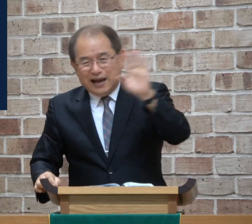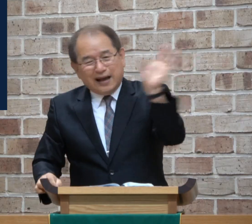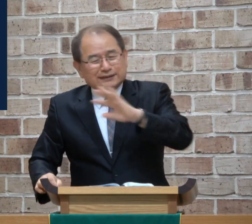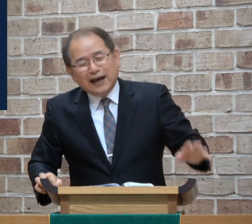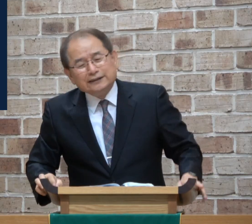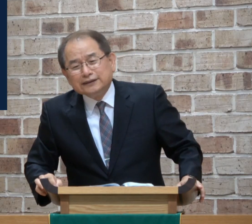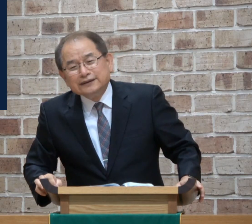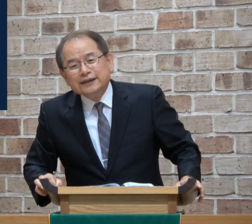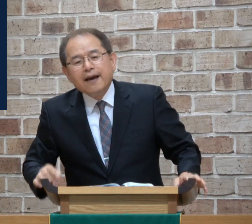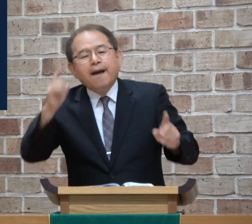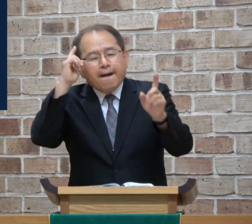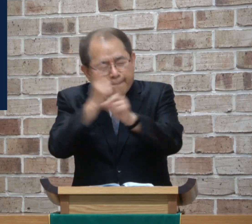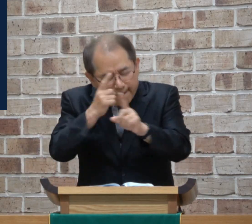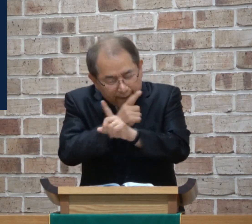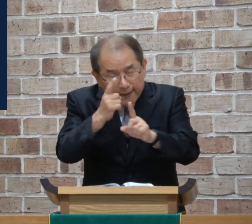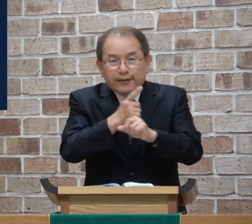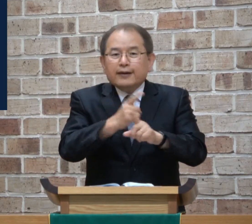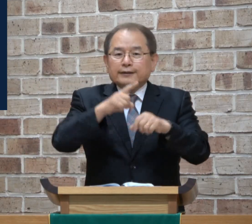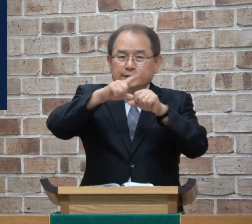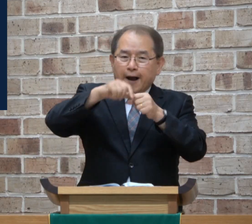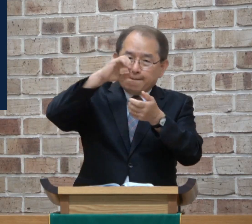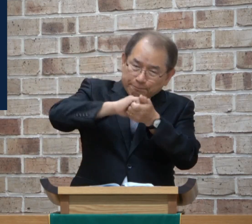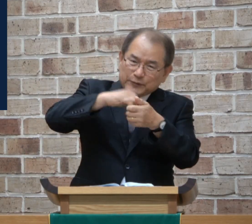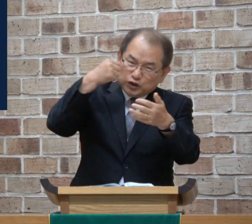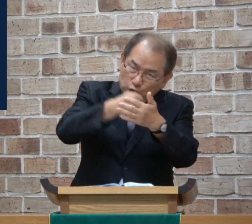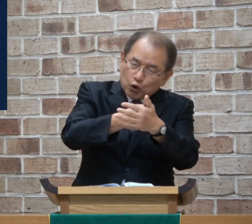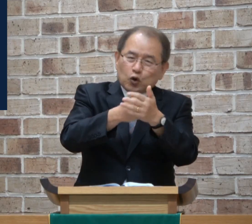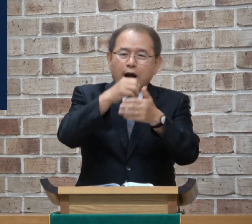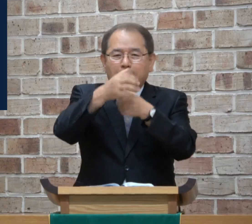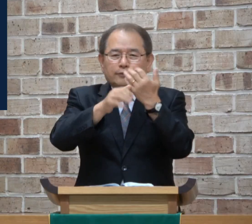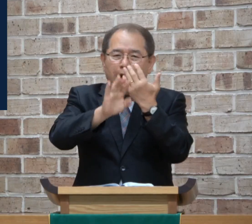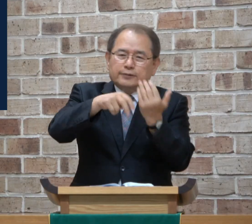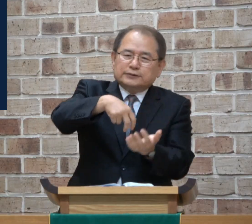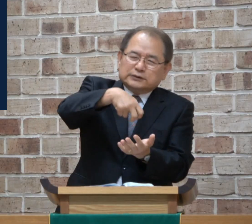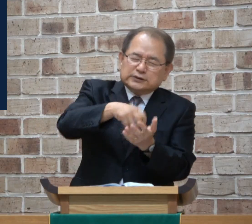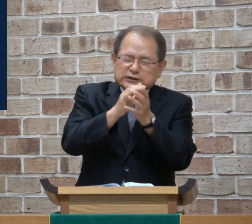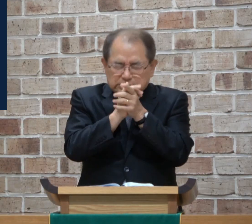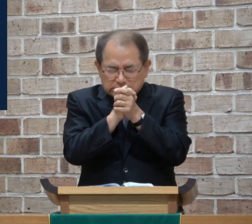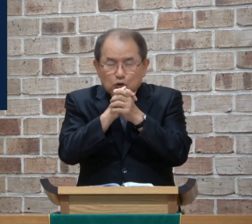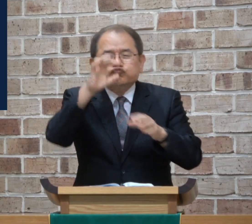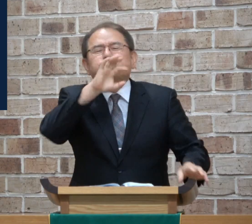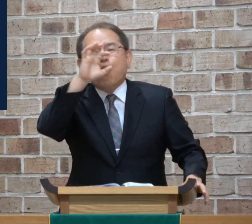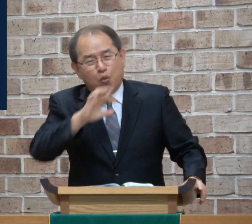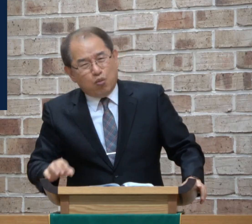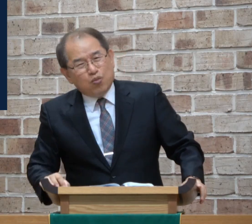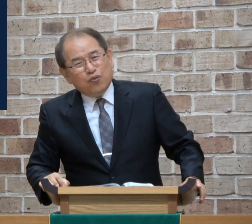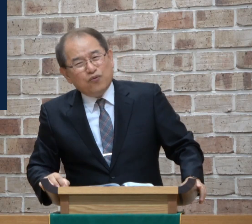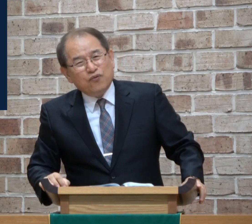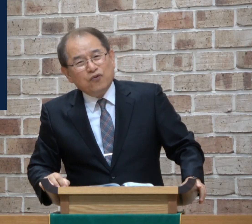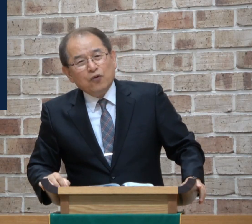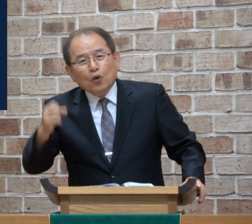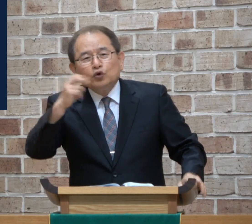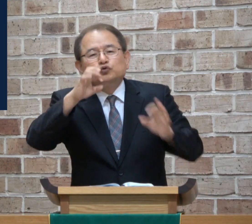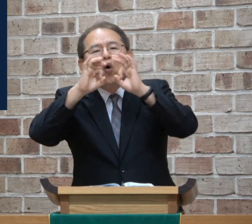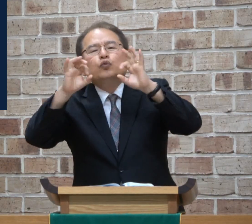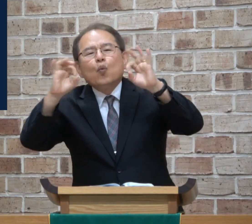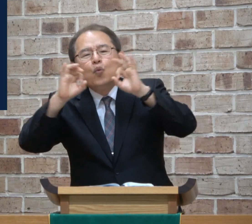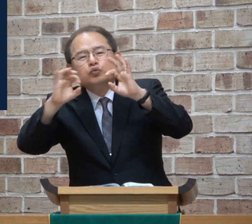그럴 때만 주님 앞에 나아가서 기도하는 것이 아니라 늘 시간을 정해서 하나님 앞에 기도하는 훈련, 그런